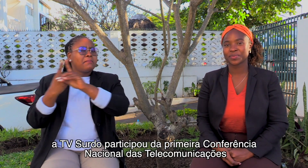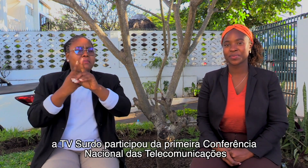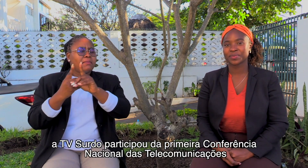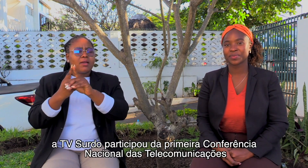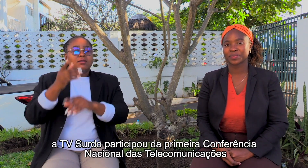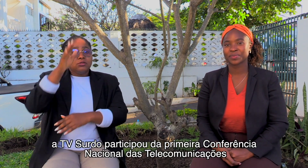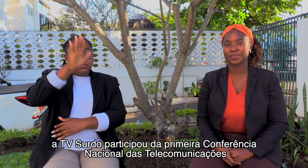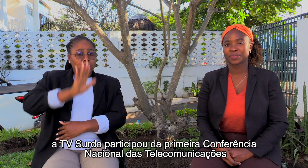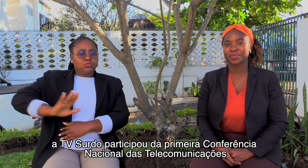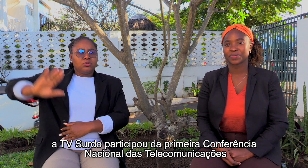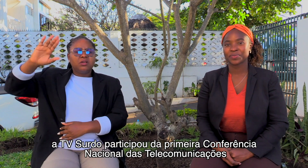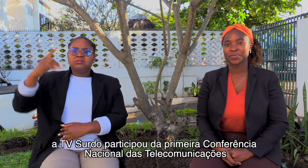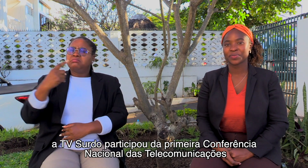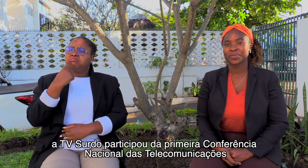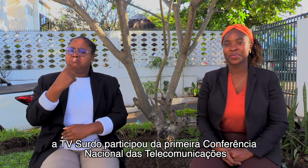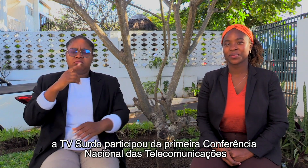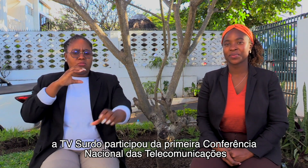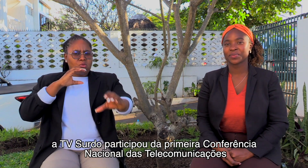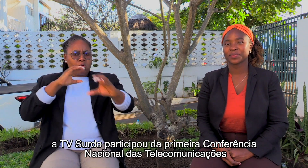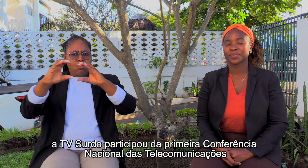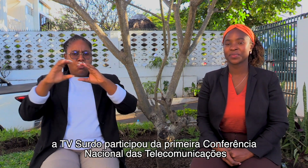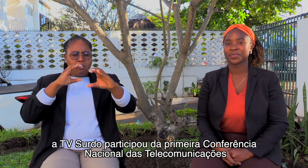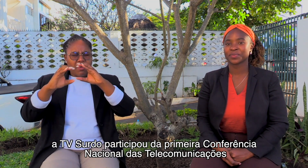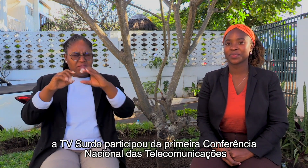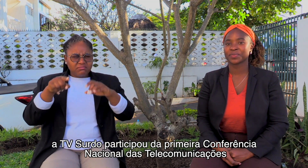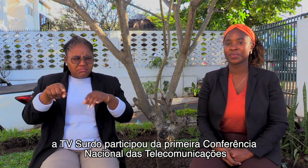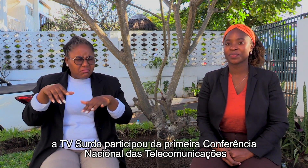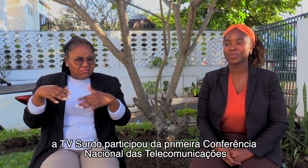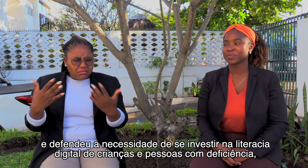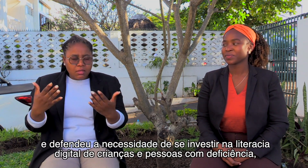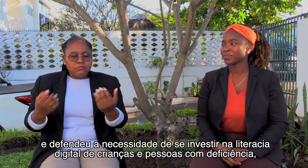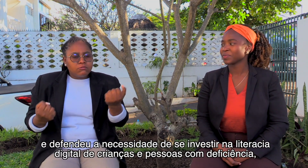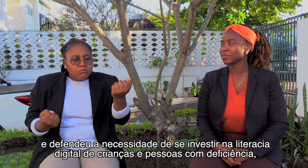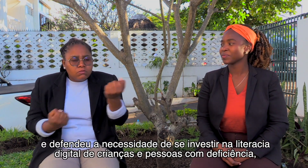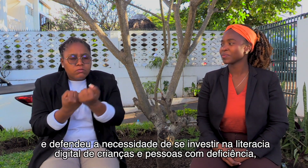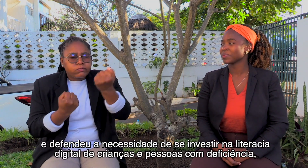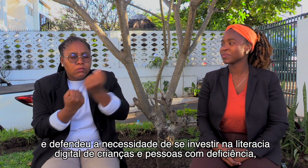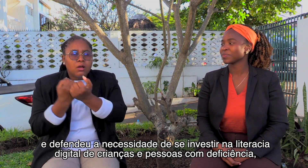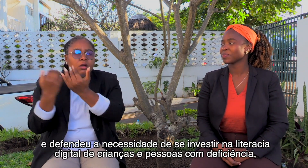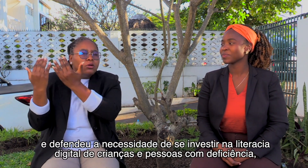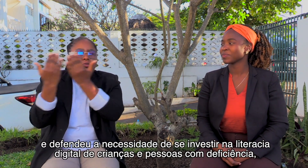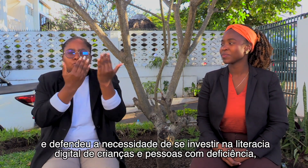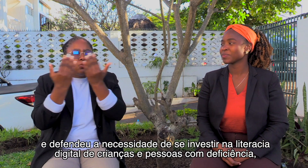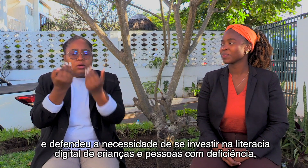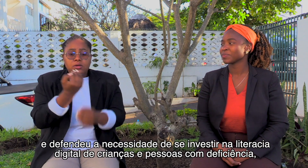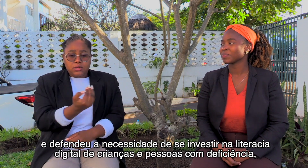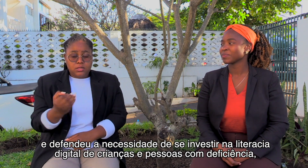Surdo participou da primeira Conferência Nacional das Telecomunicações e defendeu a necessidade de se investir na